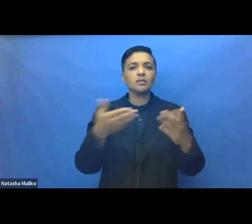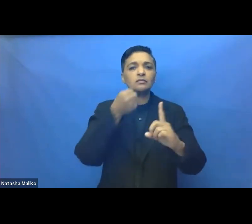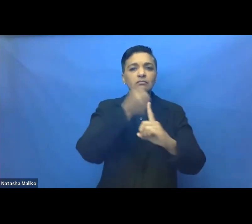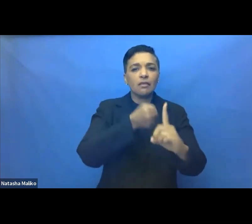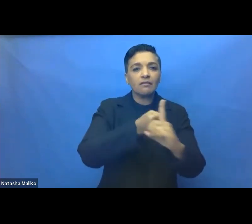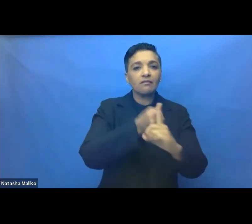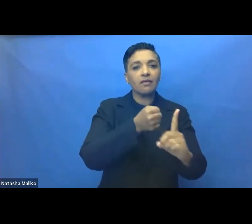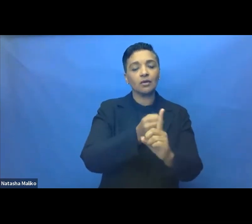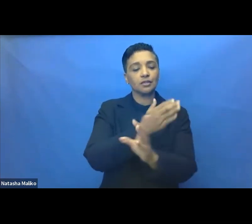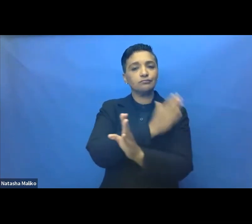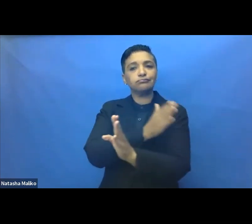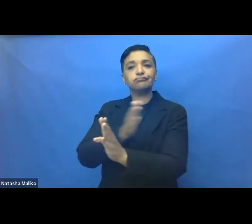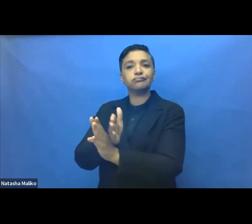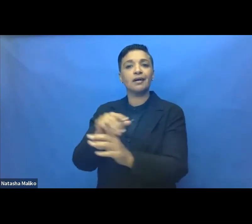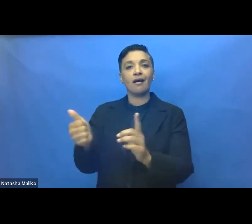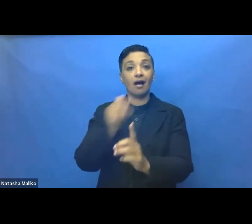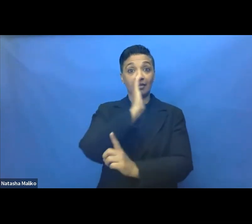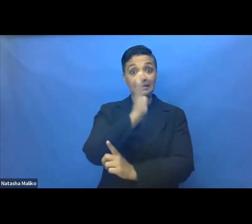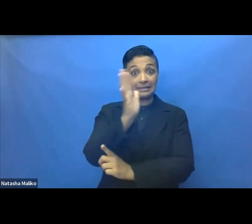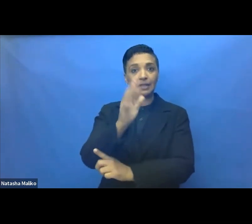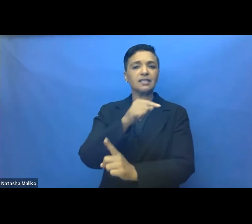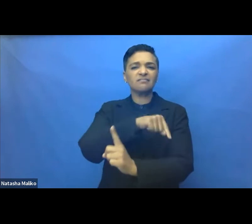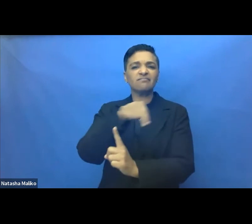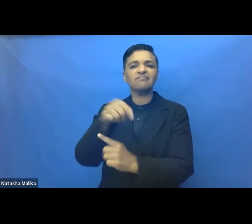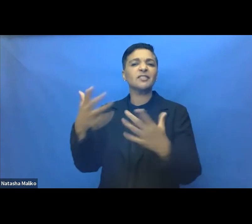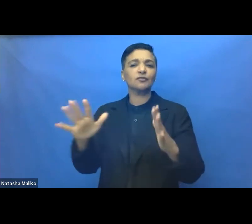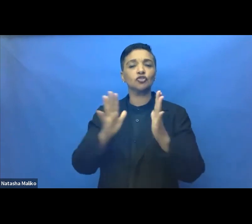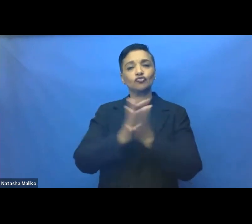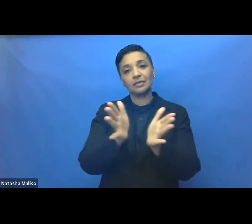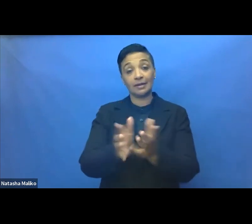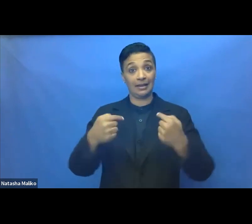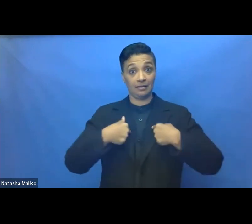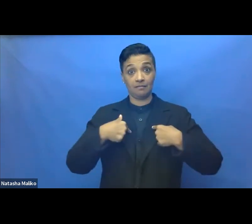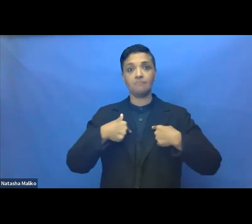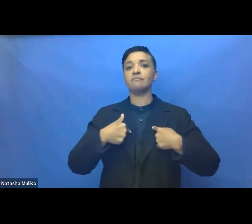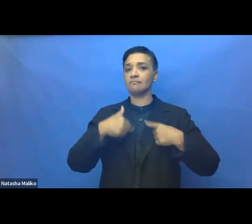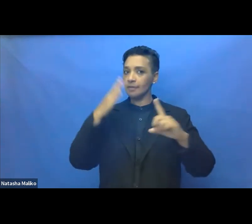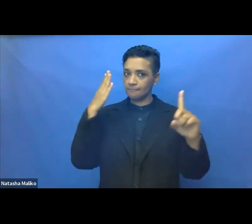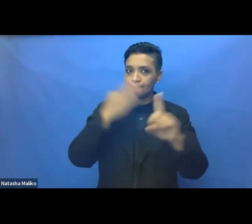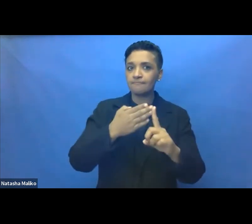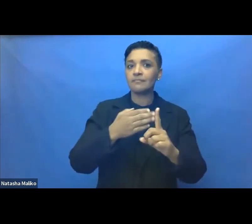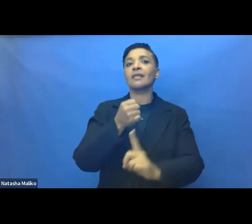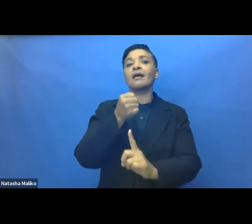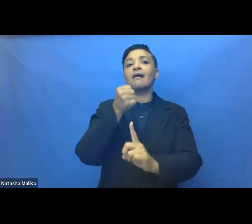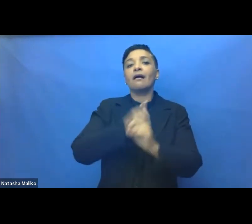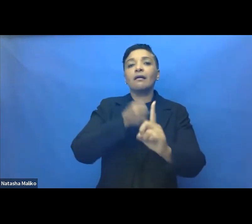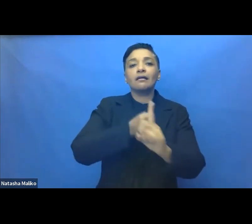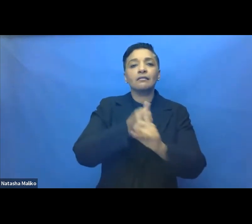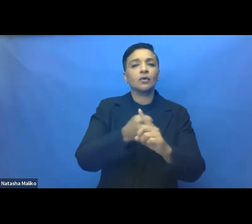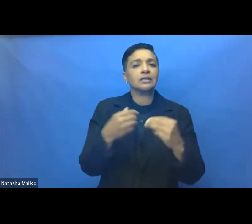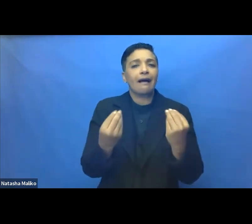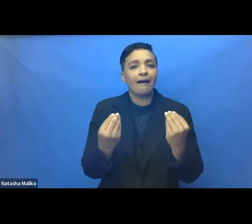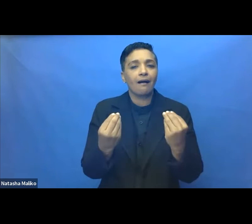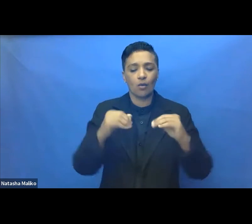focaliser sur le plaidoyer, le contenu. Les autres orateurs ont